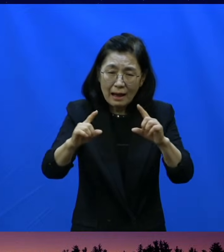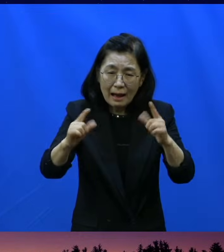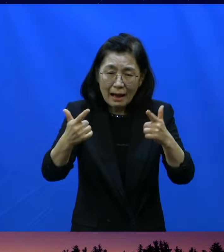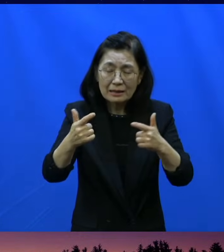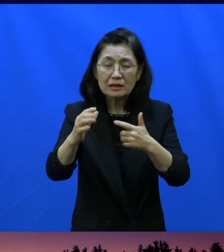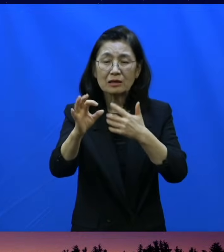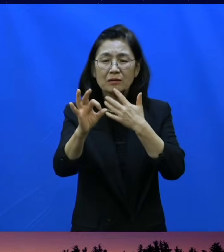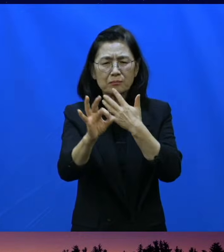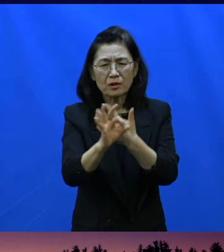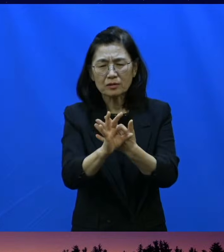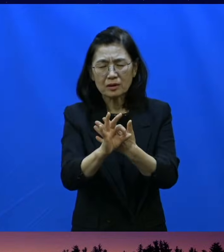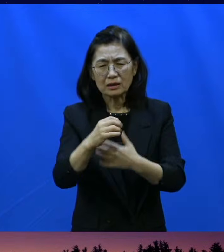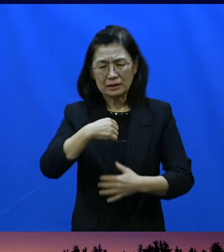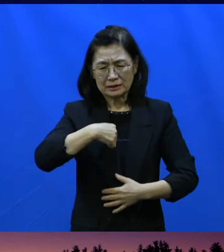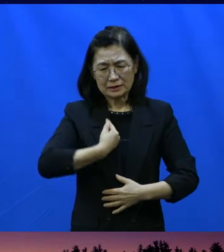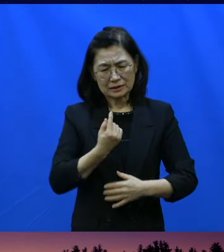거죠.